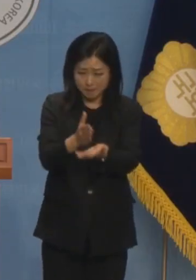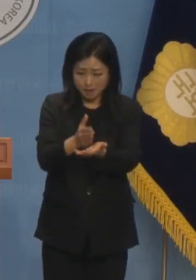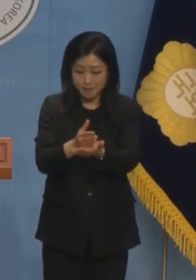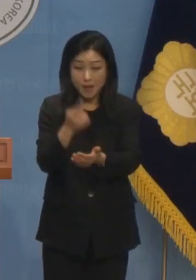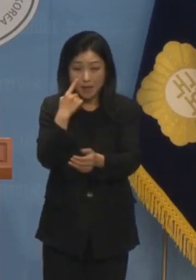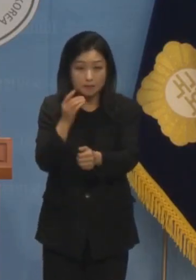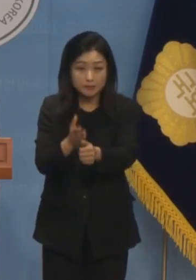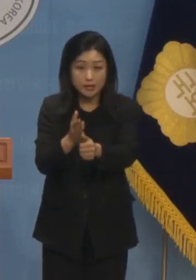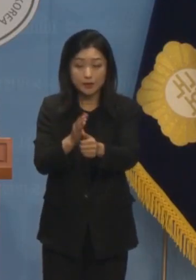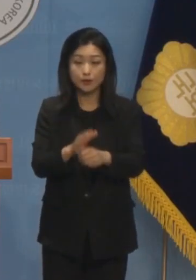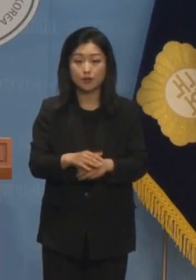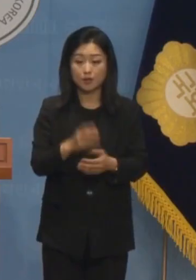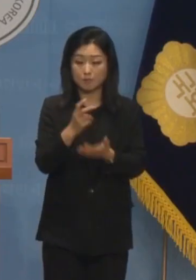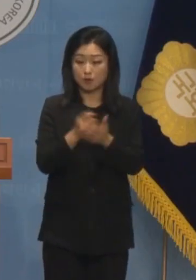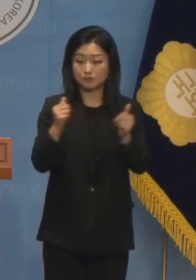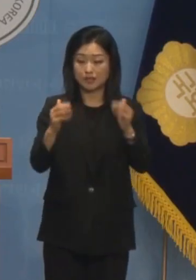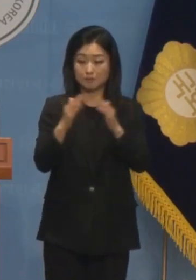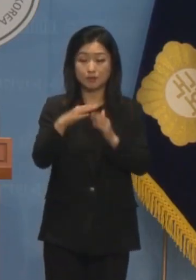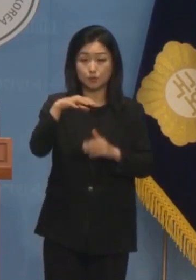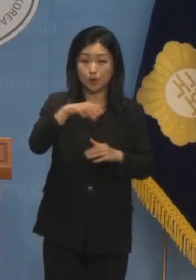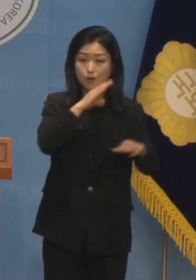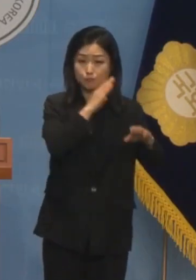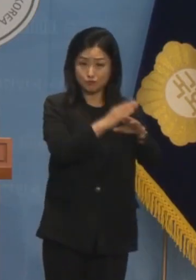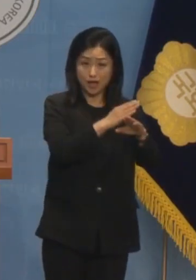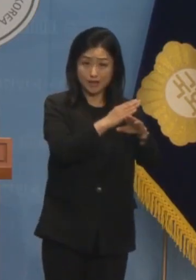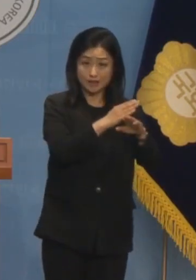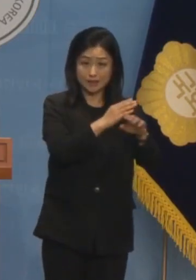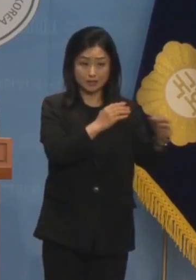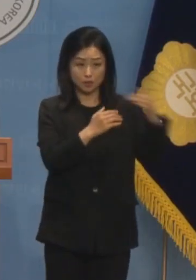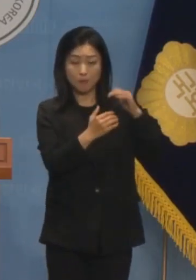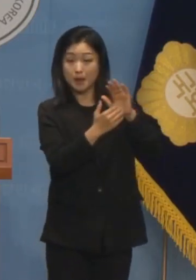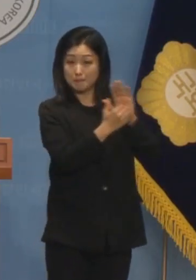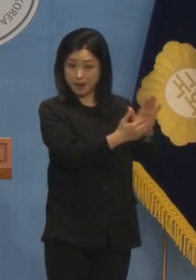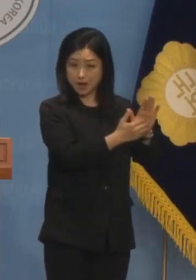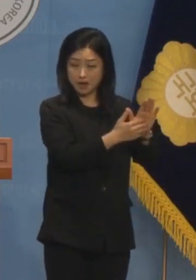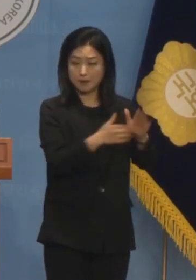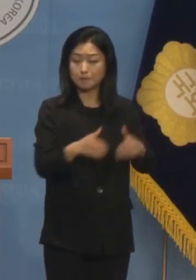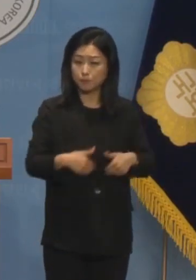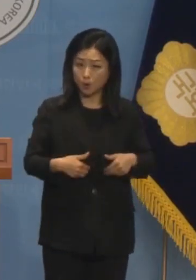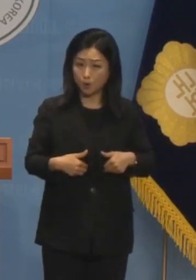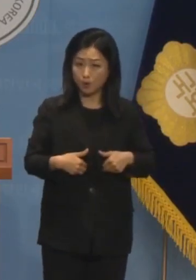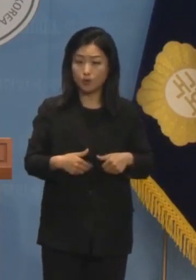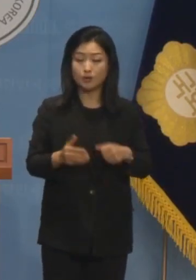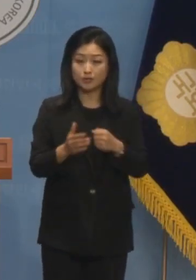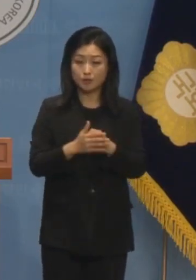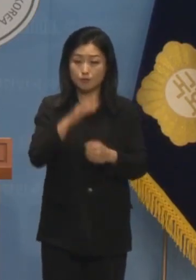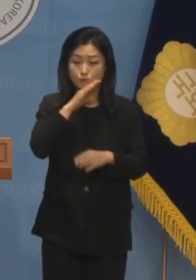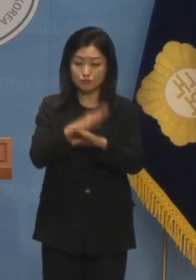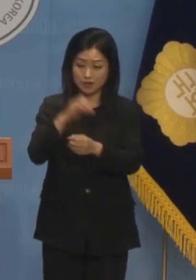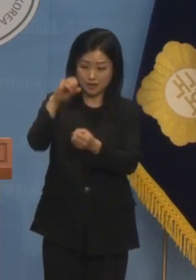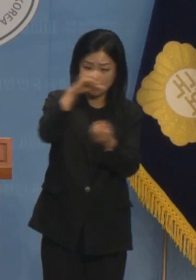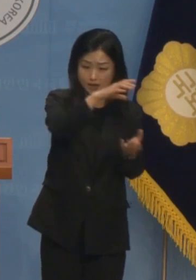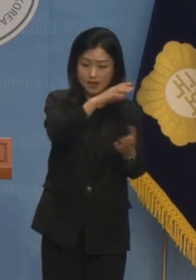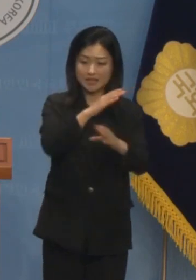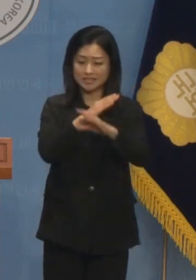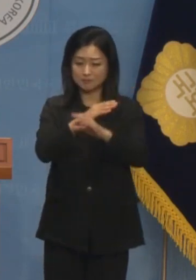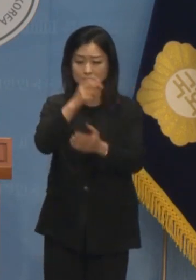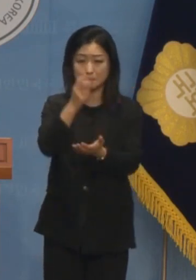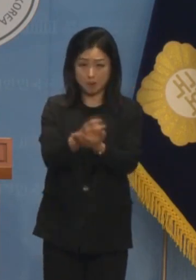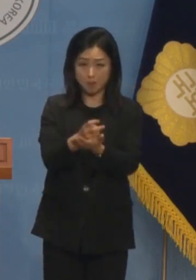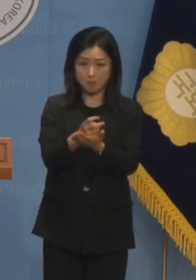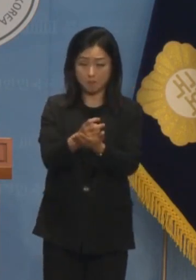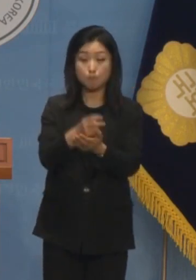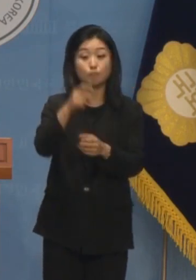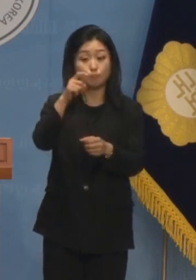헌법재판소도 북한의 도발 빌미를 차단하여 국민의 생명과 신체의 안전을 보장하기 위한 대북전단 살포 금지법의 입법